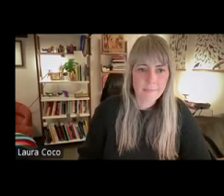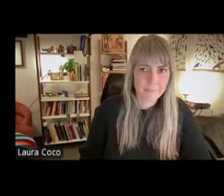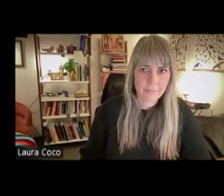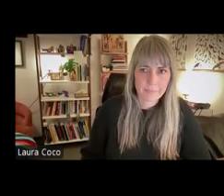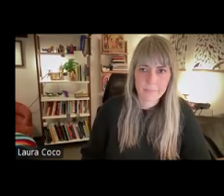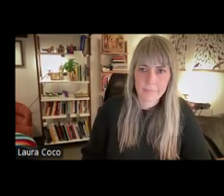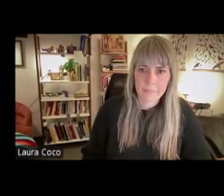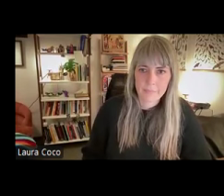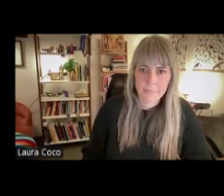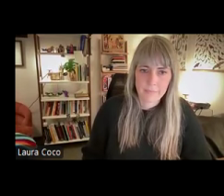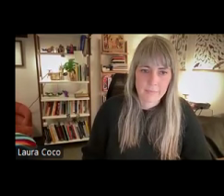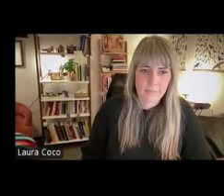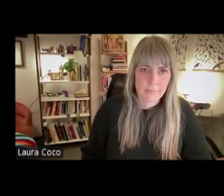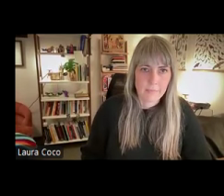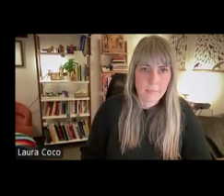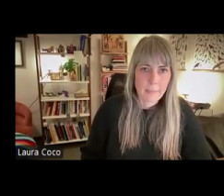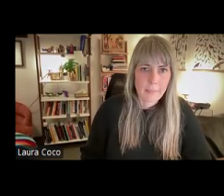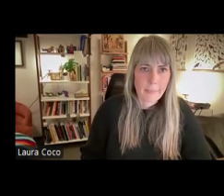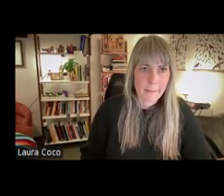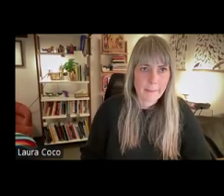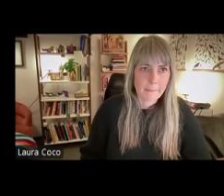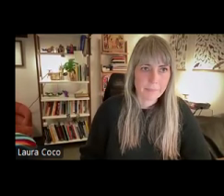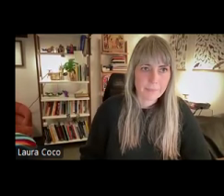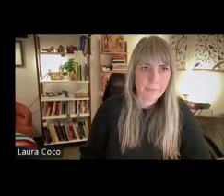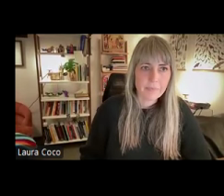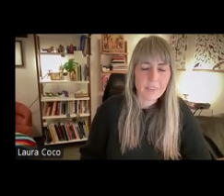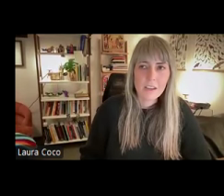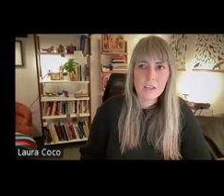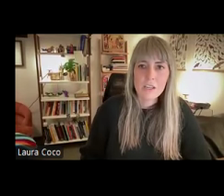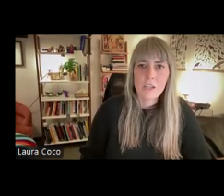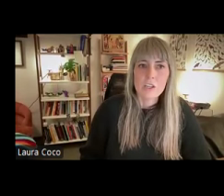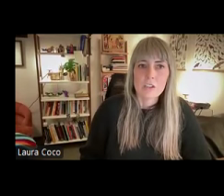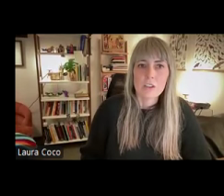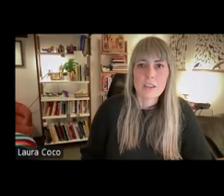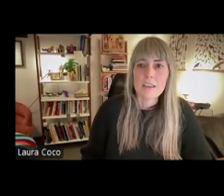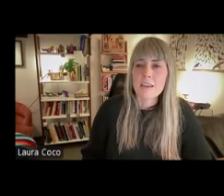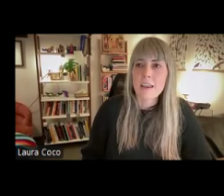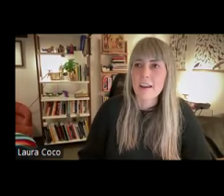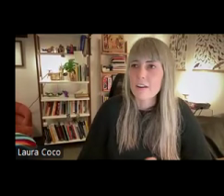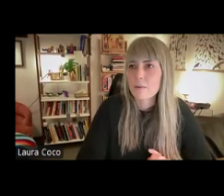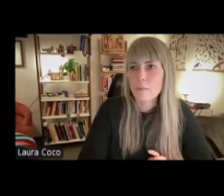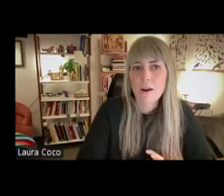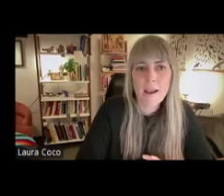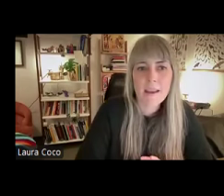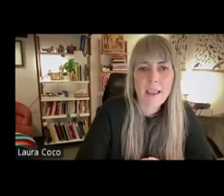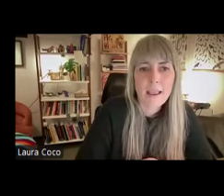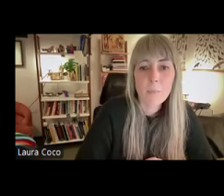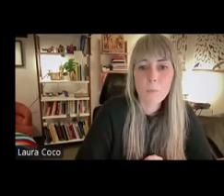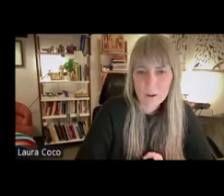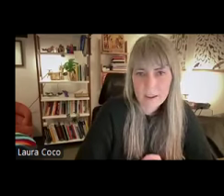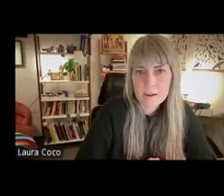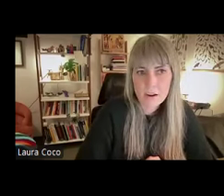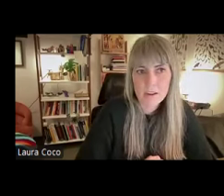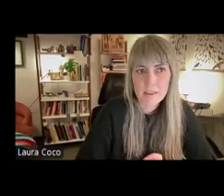time. en lo que se refiere a los niveles de exposición a lo largo del tiempo. The area where I